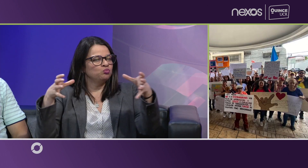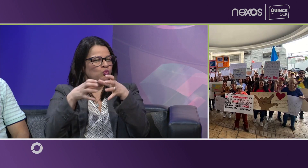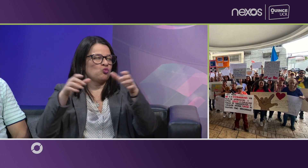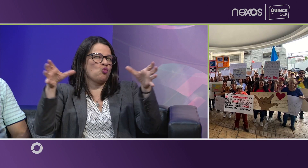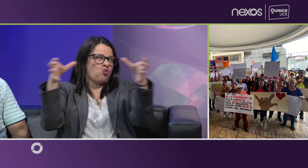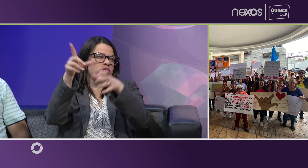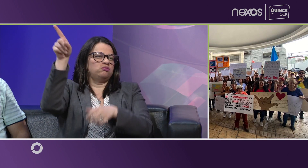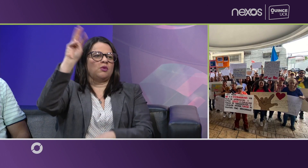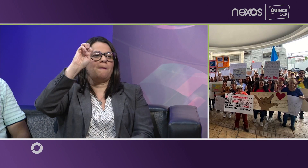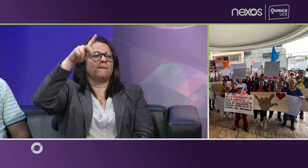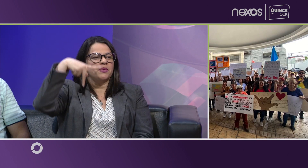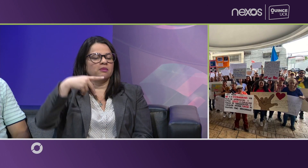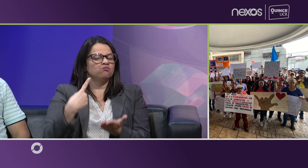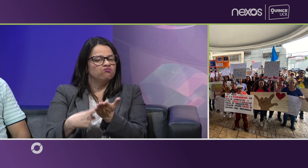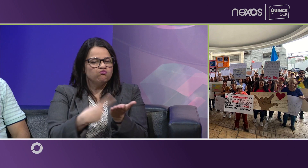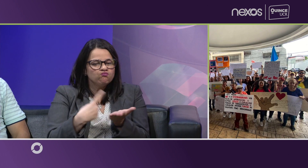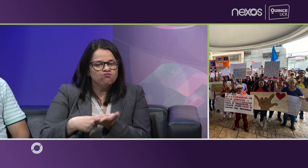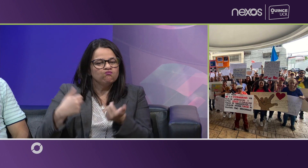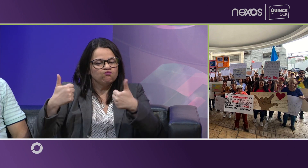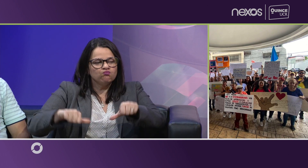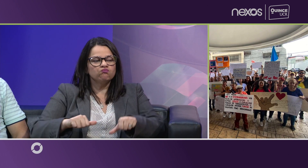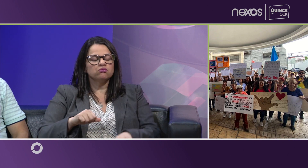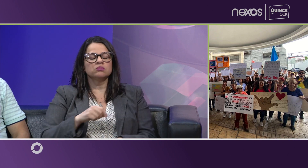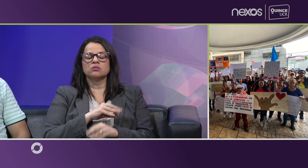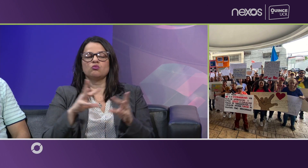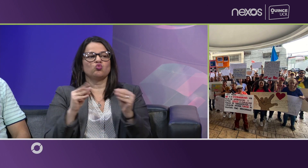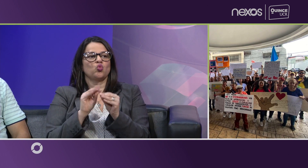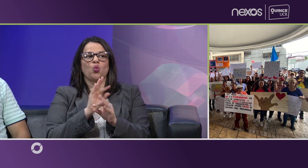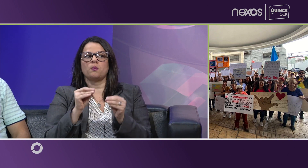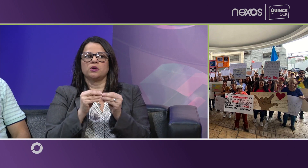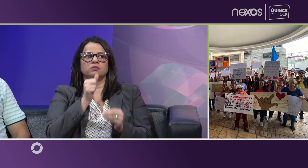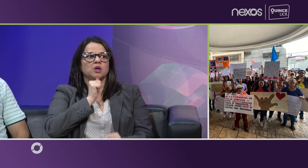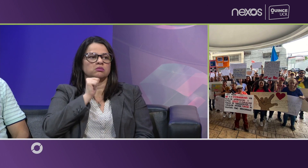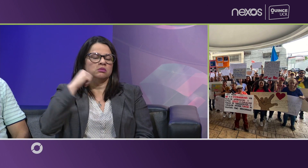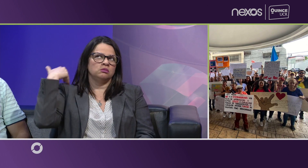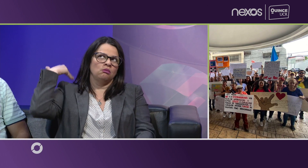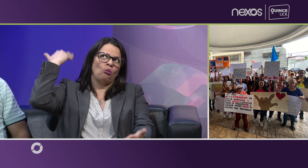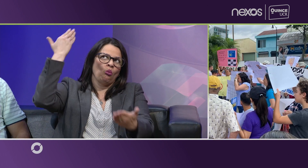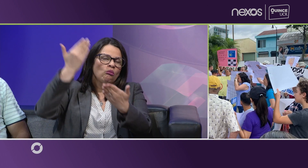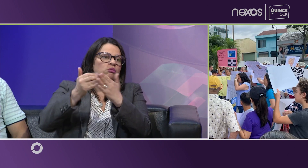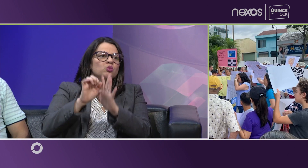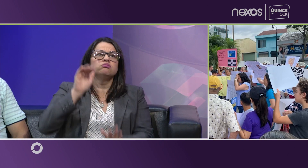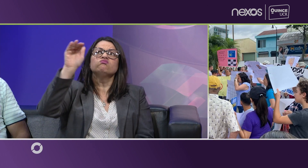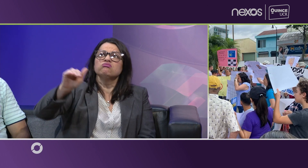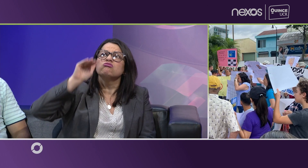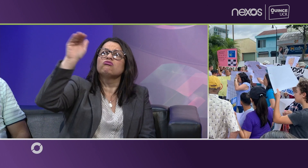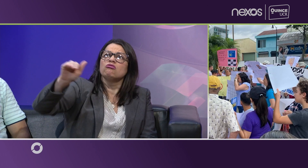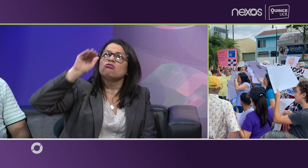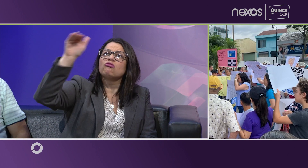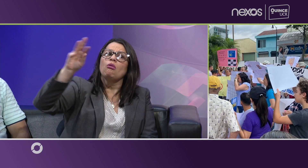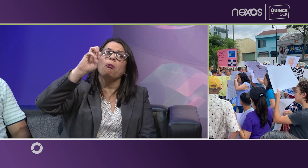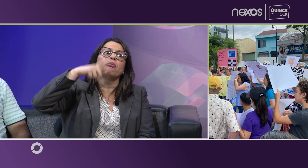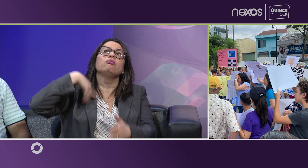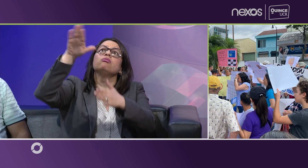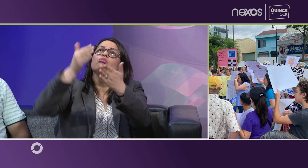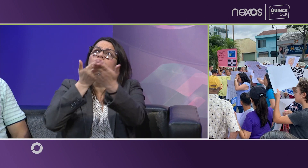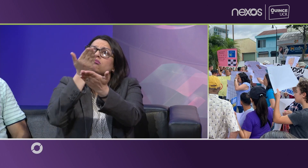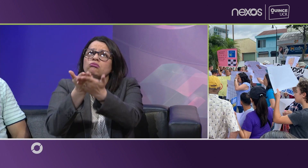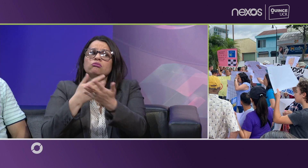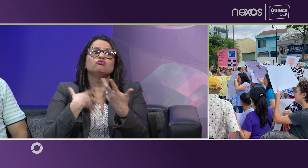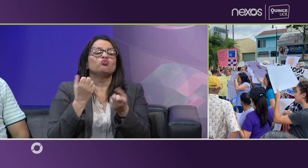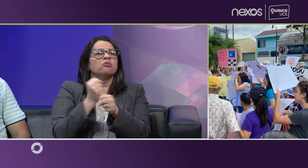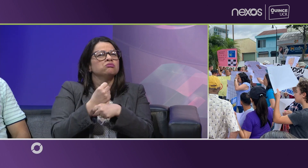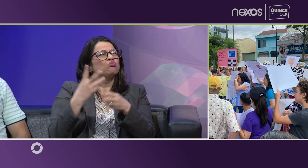la planificación de la marcha para ir hacia el MEP y discutir estos acuerdos, porque realmente ya no aguantábamos, ya muchas